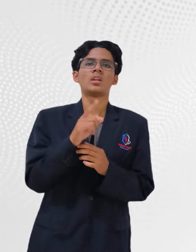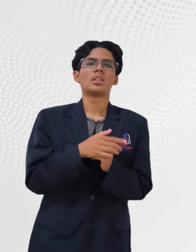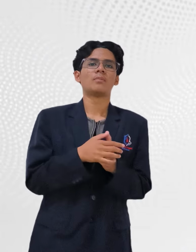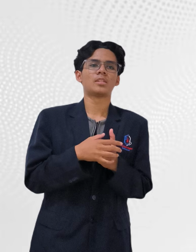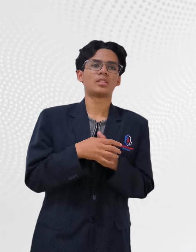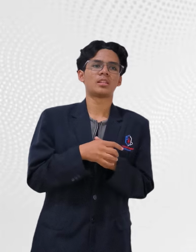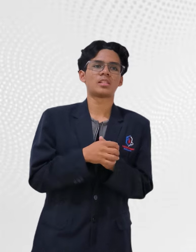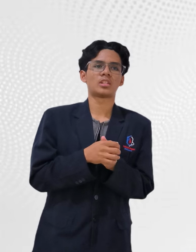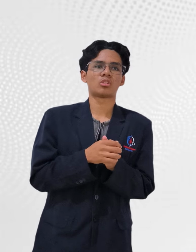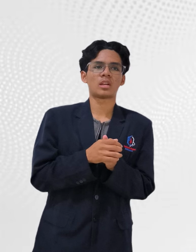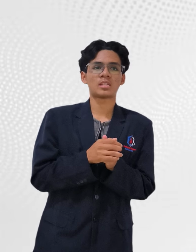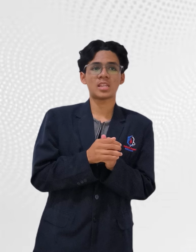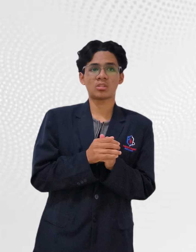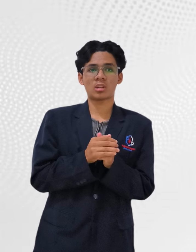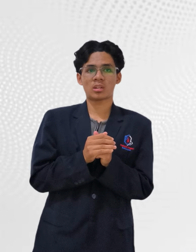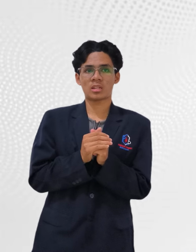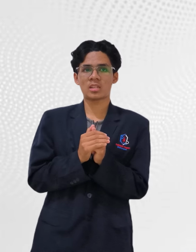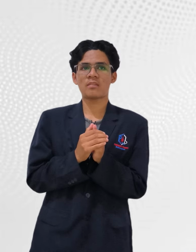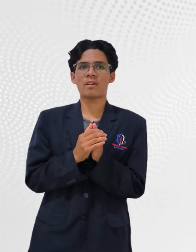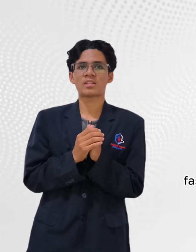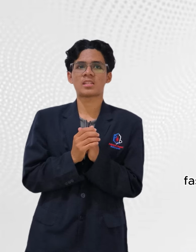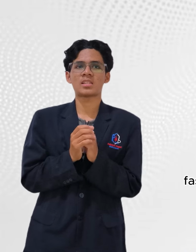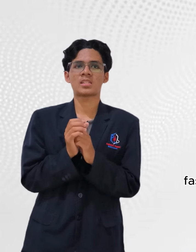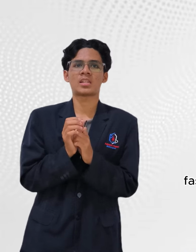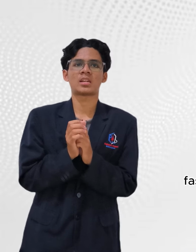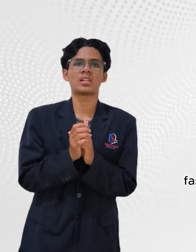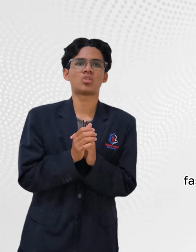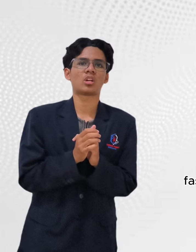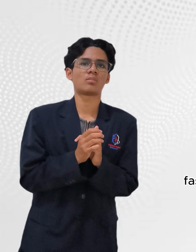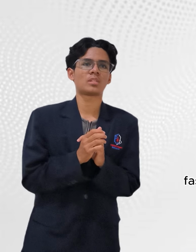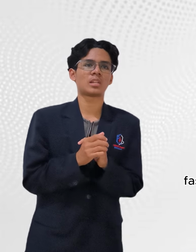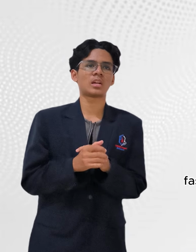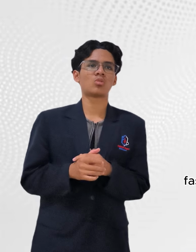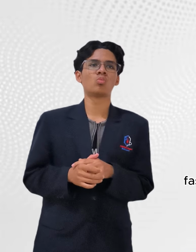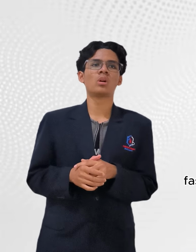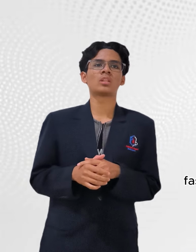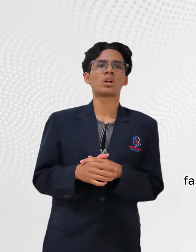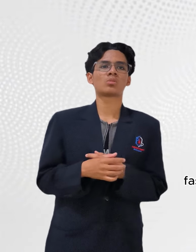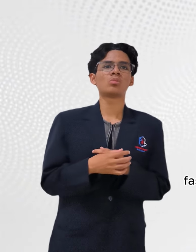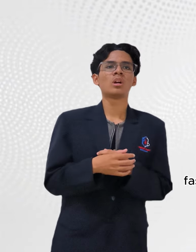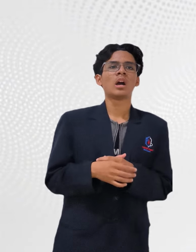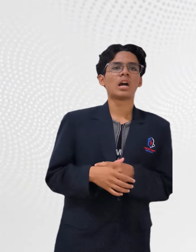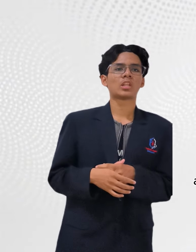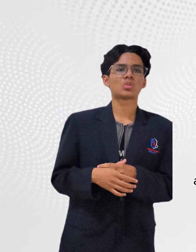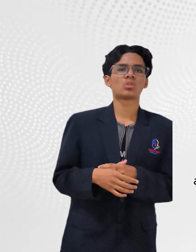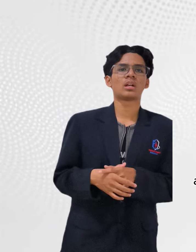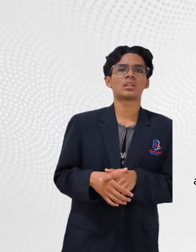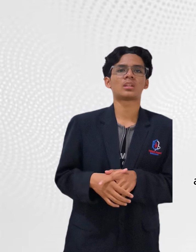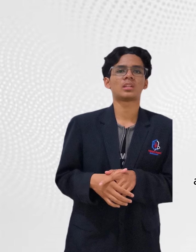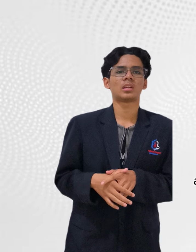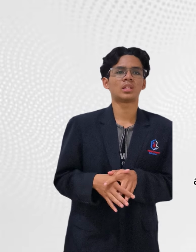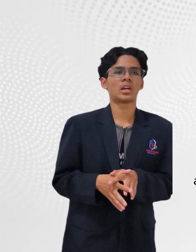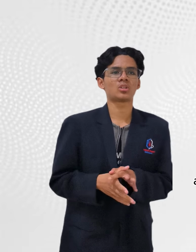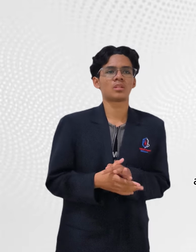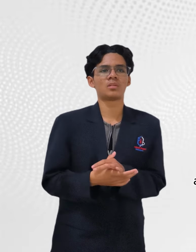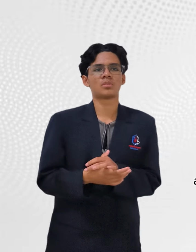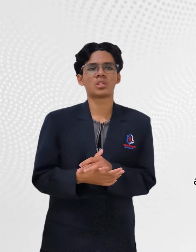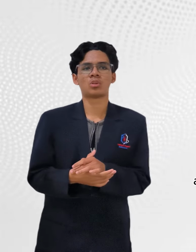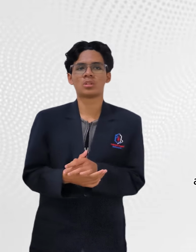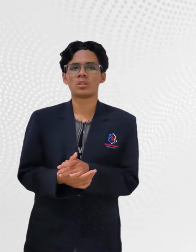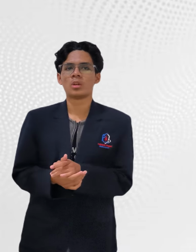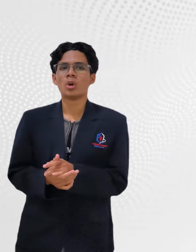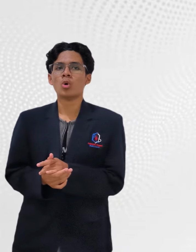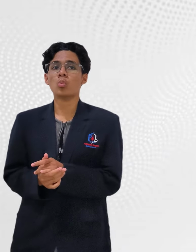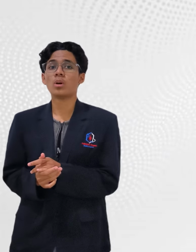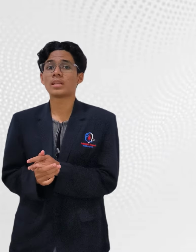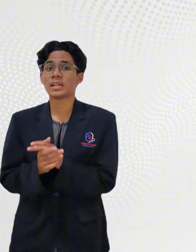siklus. Dalam istilah sirkuit AC atau rangkaian AC, fase seringkali digunakan menjelang hubungan waktu atau sudut antara tegangan dan arus dalam